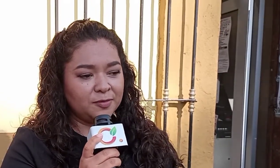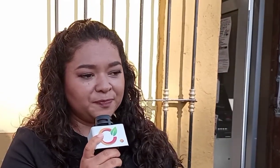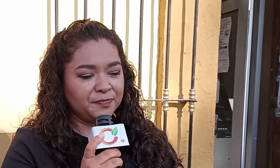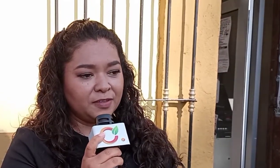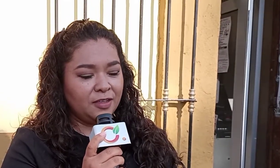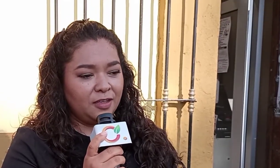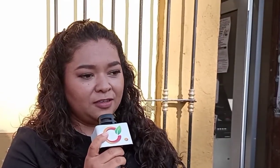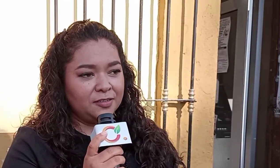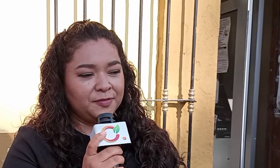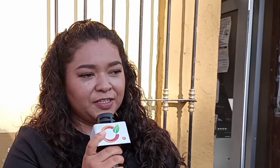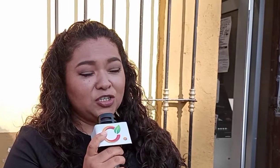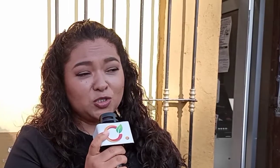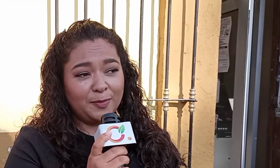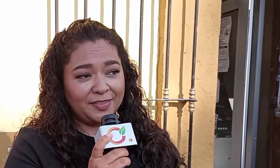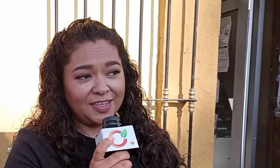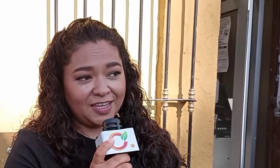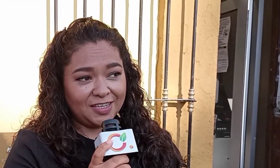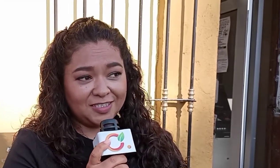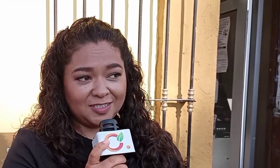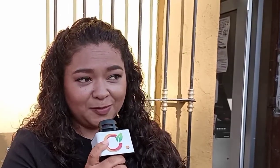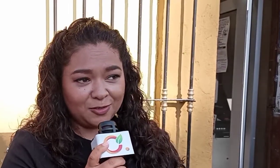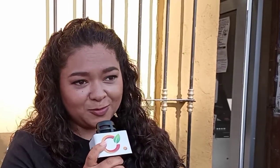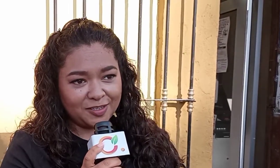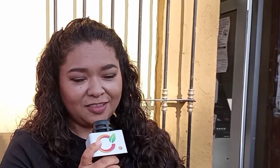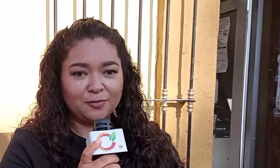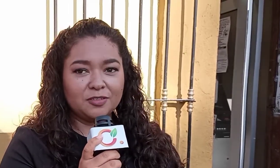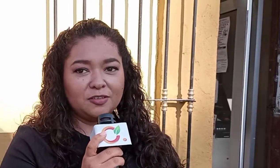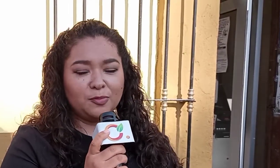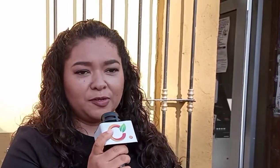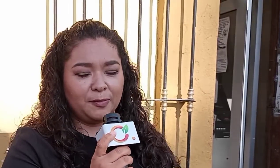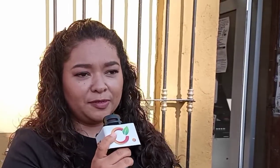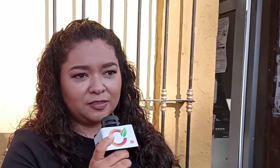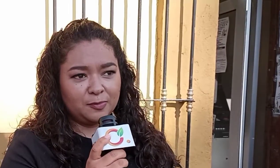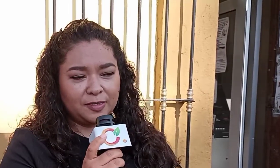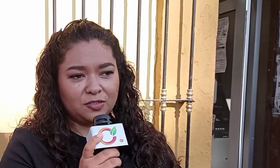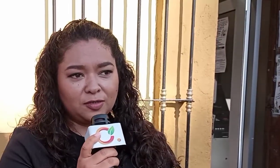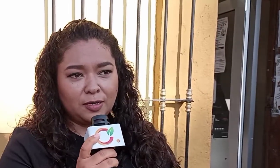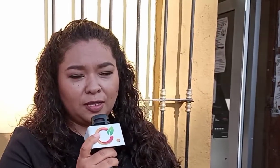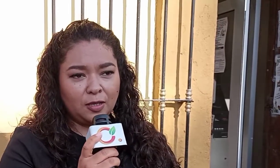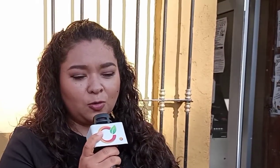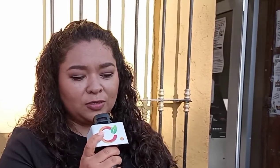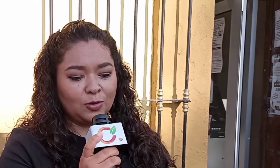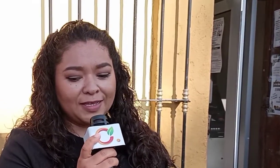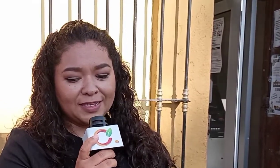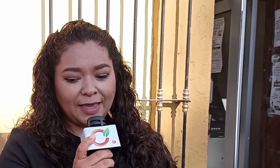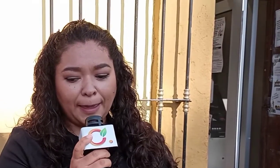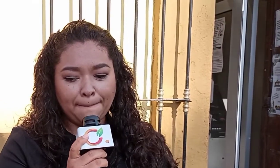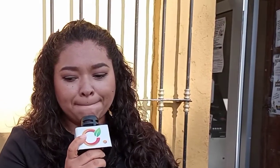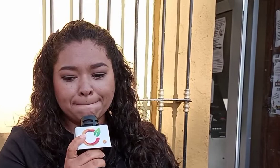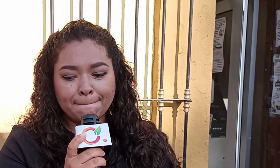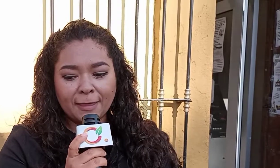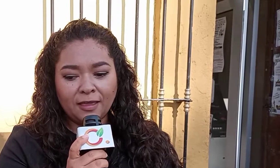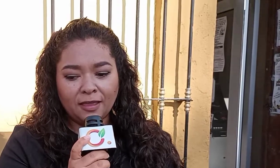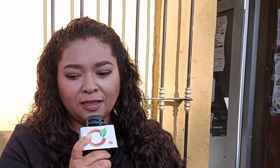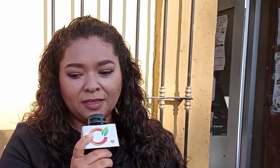momentos. Y no solamente cívicos, ¿verdad? Hemos tenido por ahí participación cuando hay que